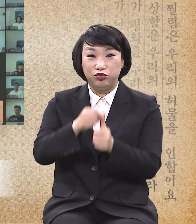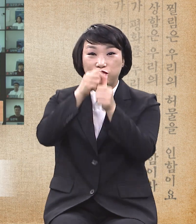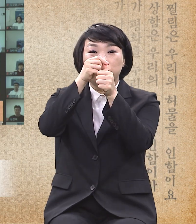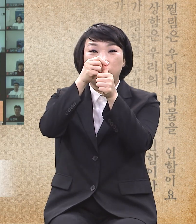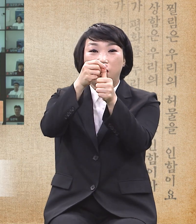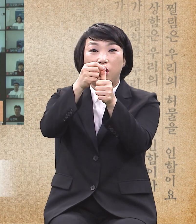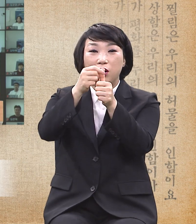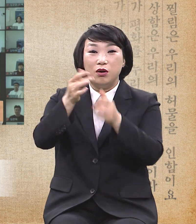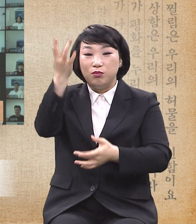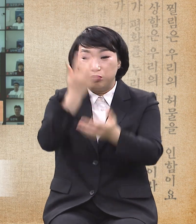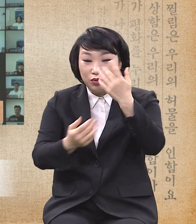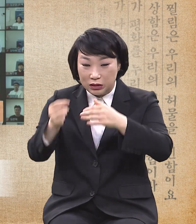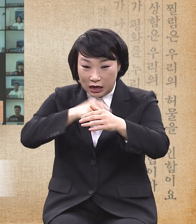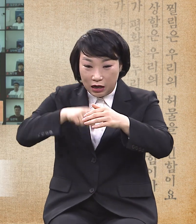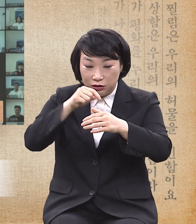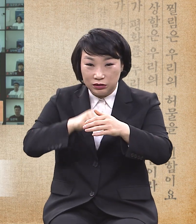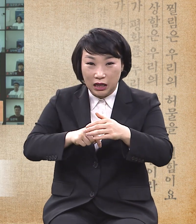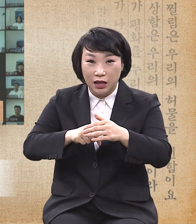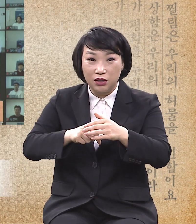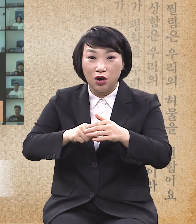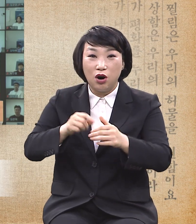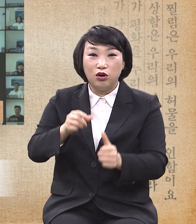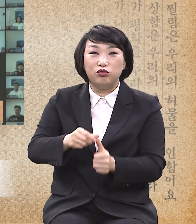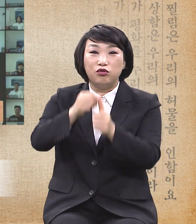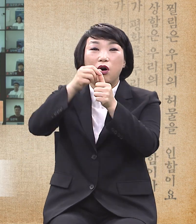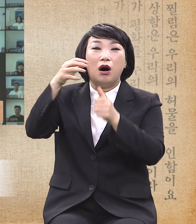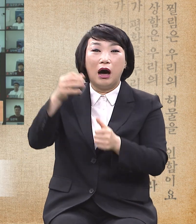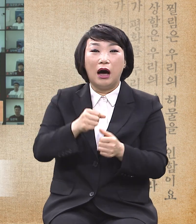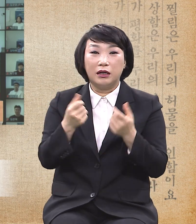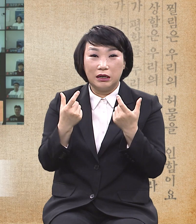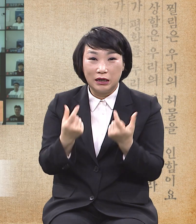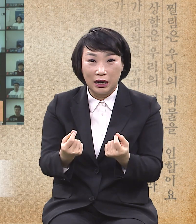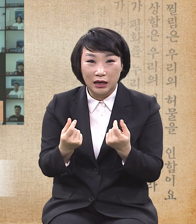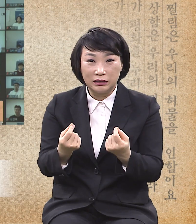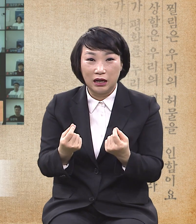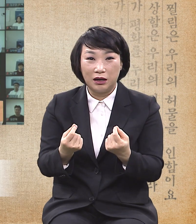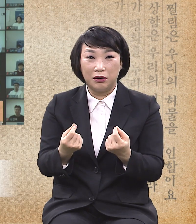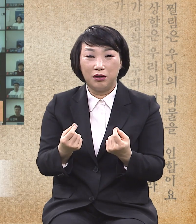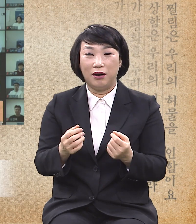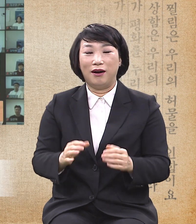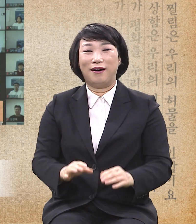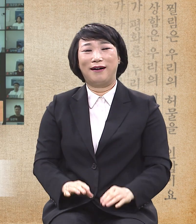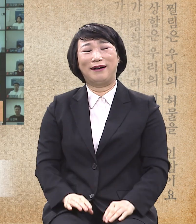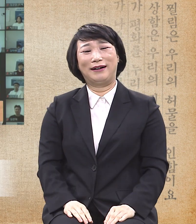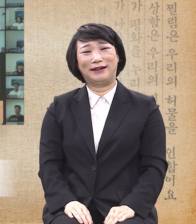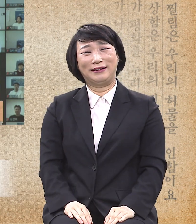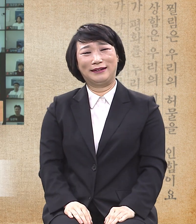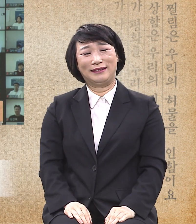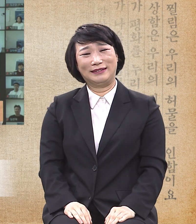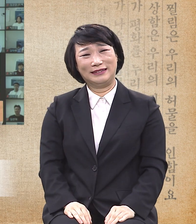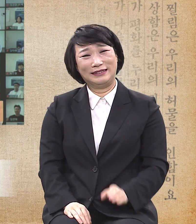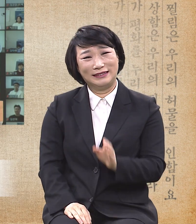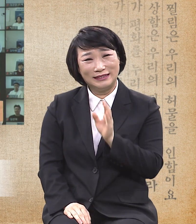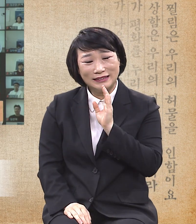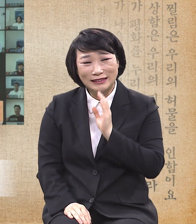얻되 불 가운데서 얻은 것 같으리라. 응?